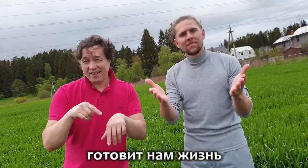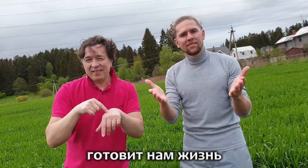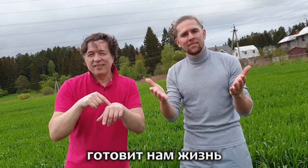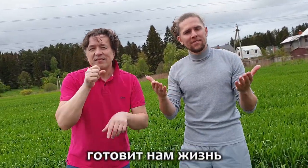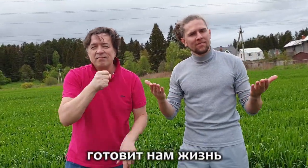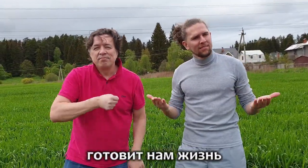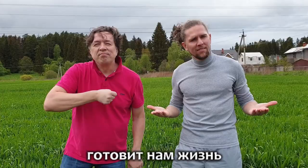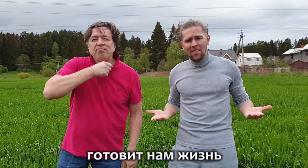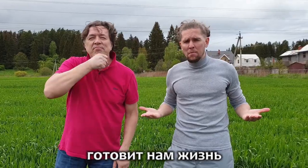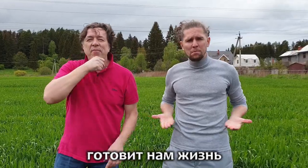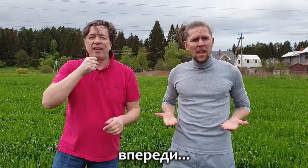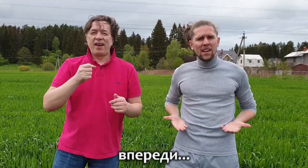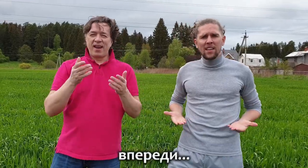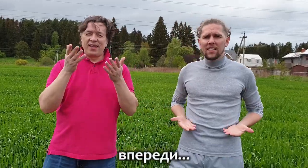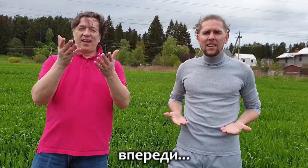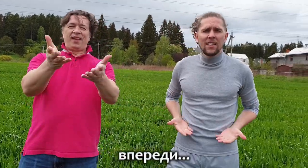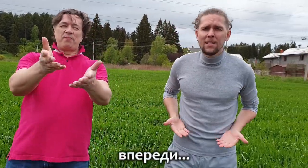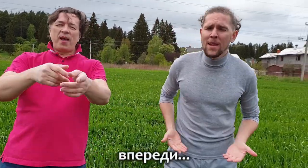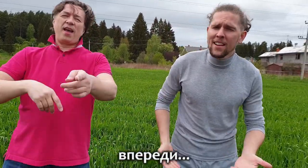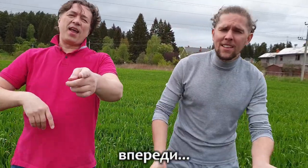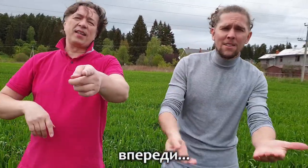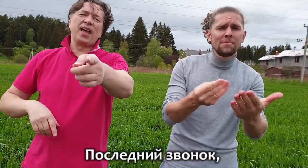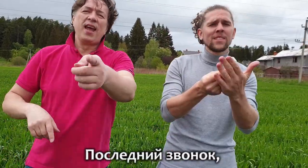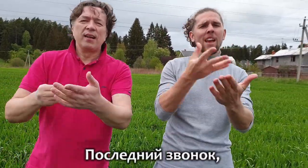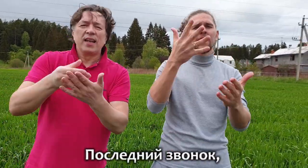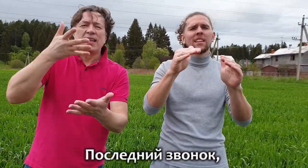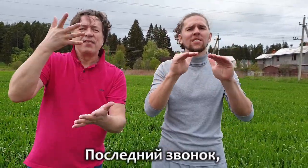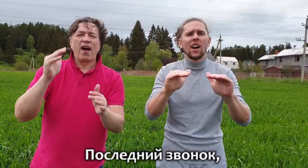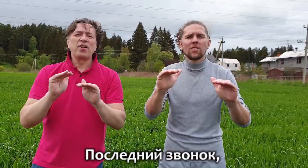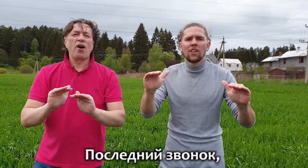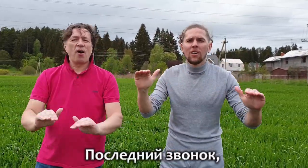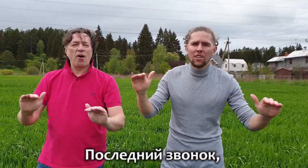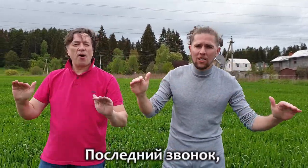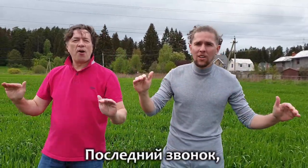Жизнь впереди, впереди. Последний звонок